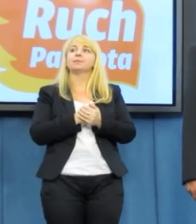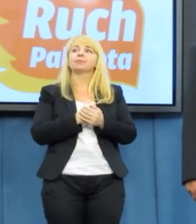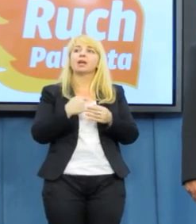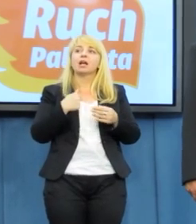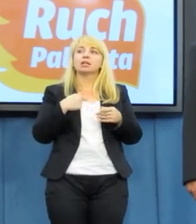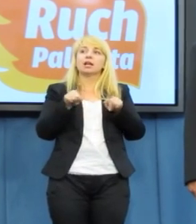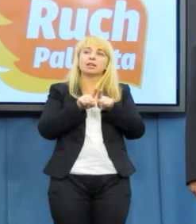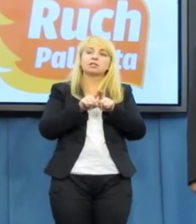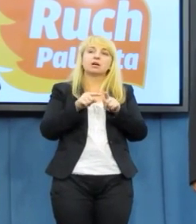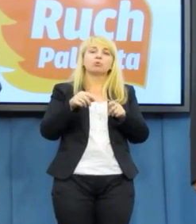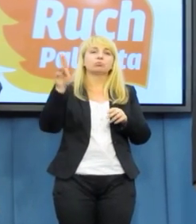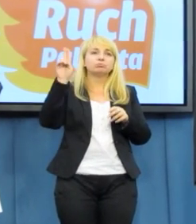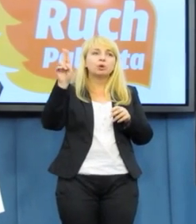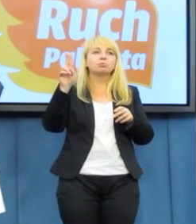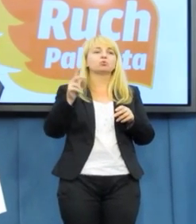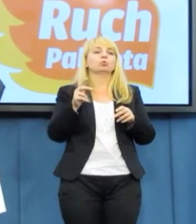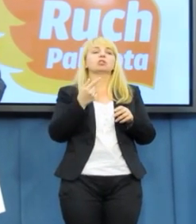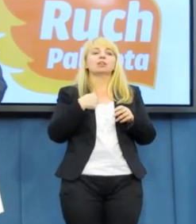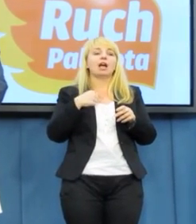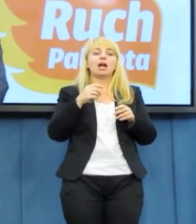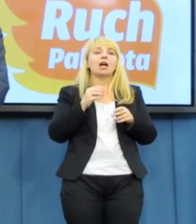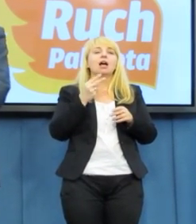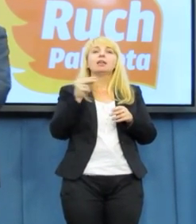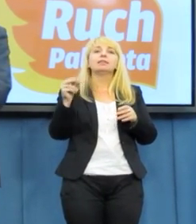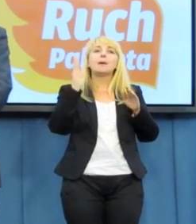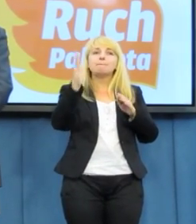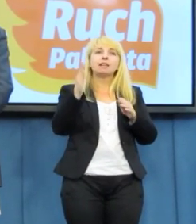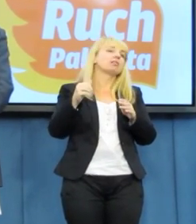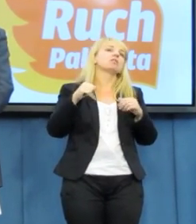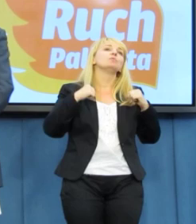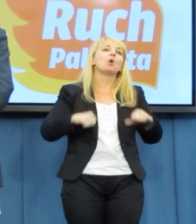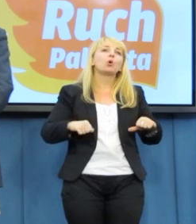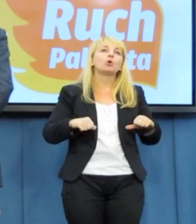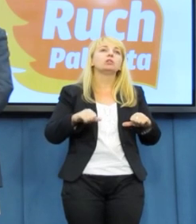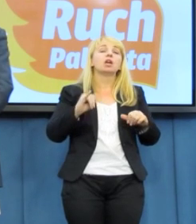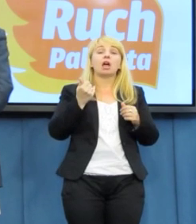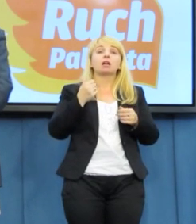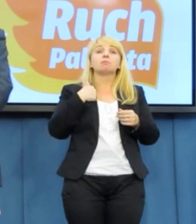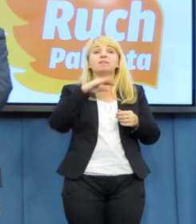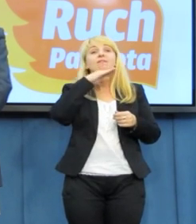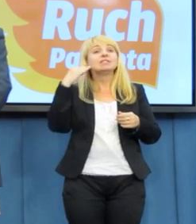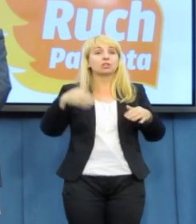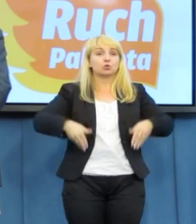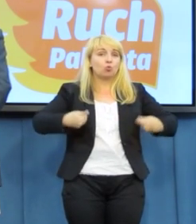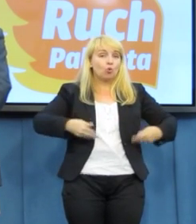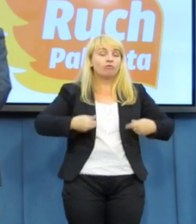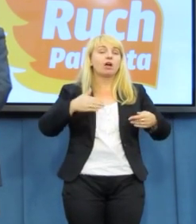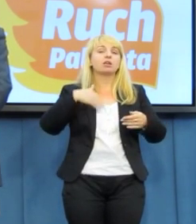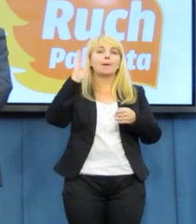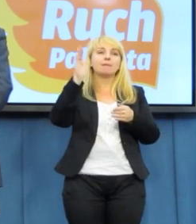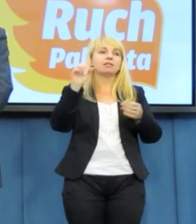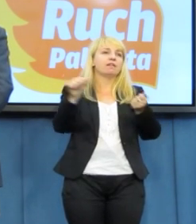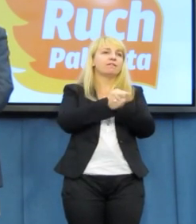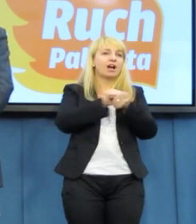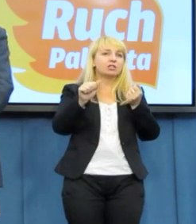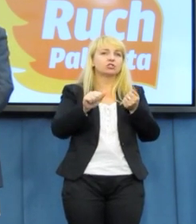strony mogę obiecać, że nie spocznę, dopóki zdrowia mi starczy, to na pewno będę starał się walczyć o to, żeby